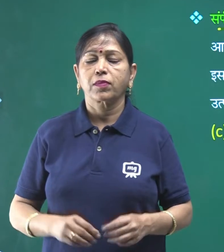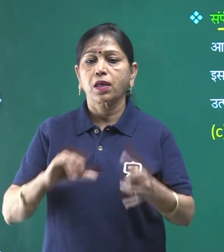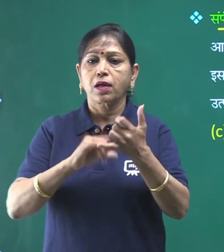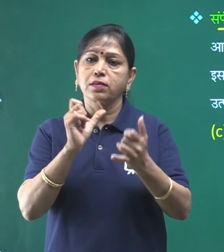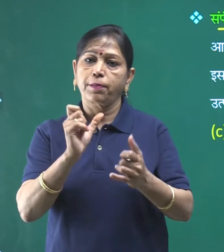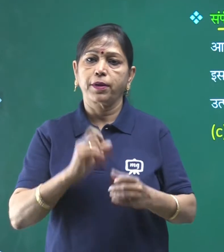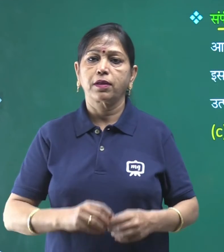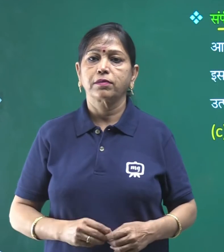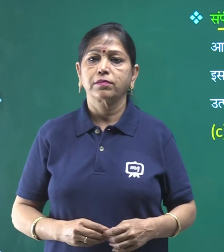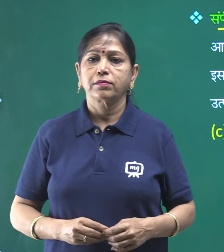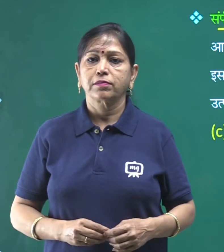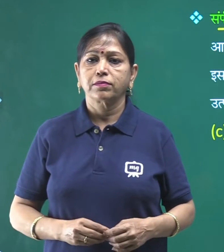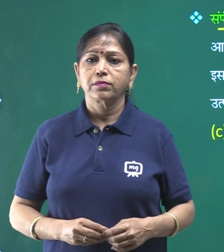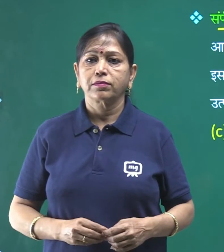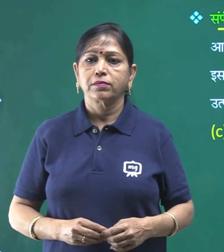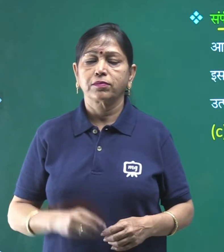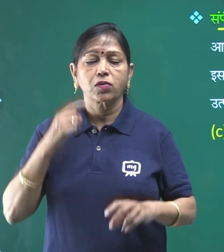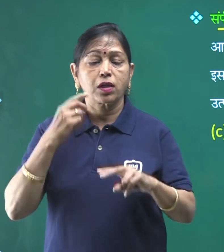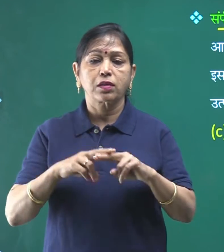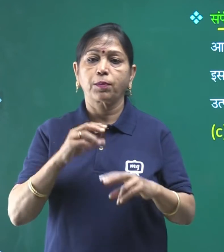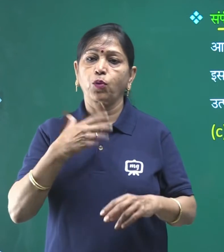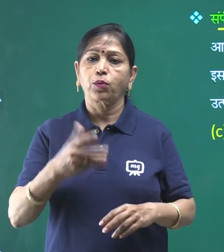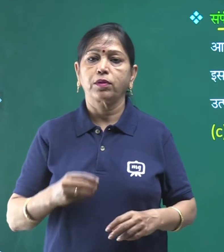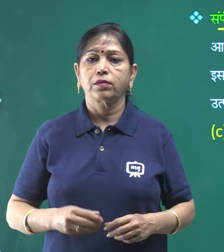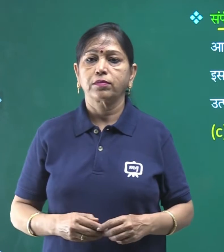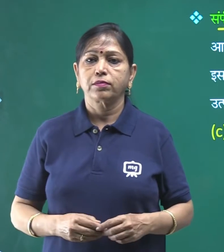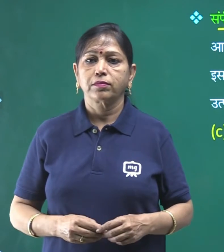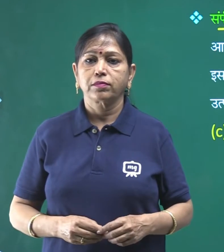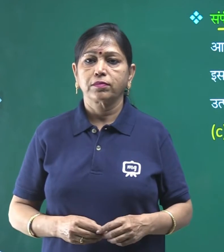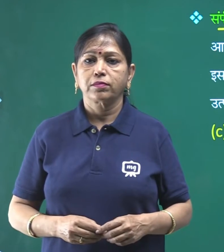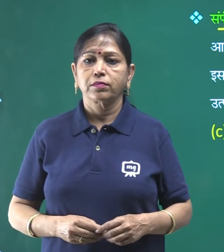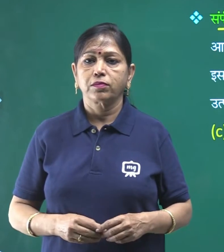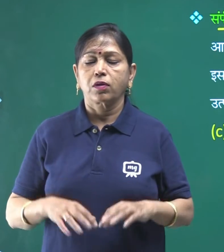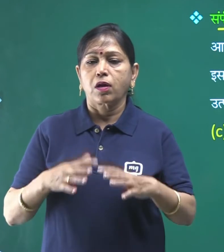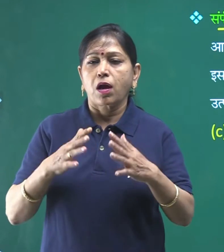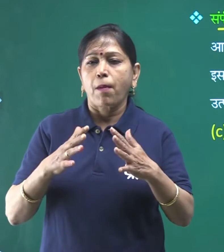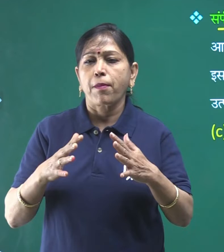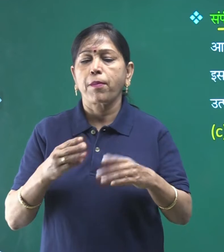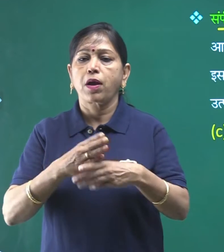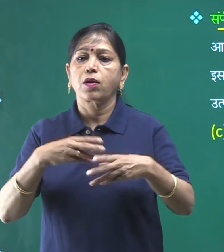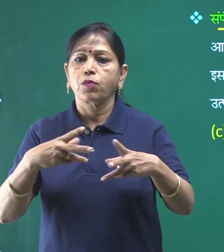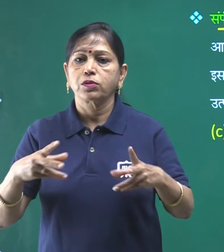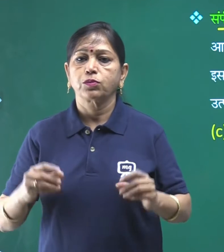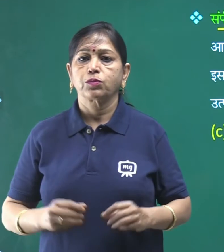संपीड़न, जब कोई कंपमान वस्तु